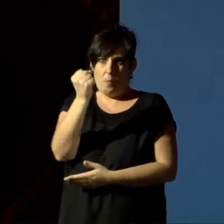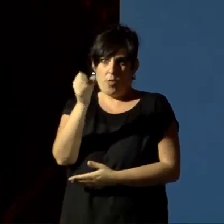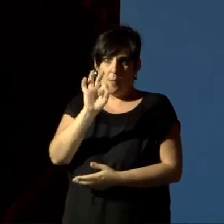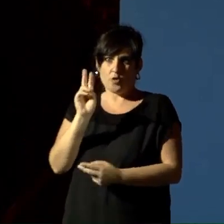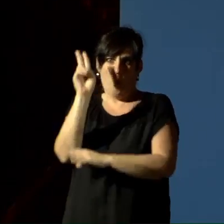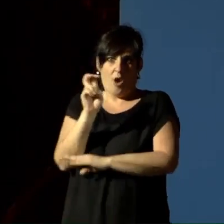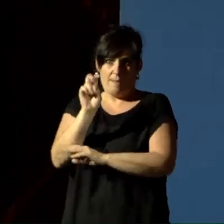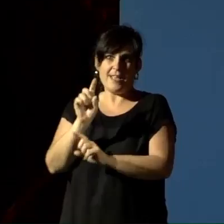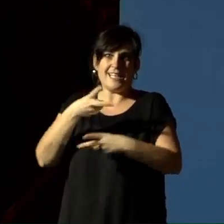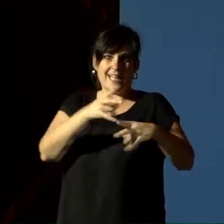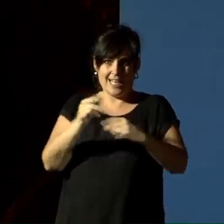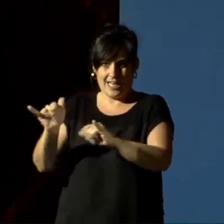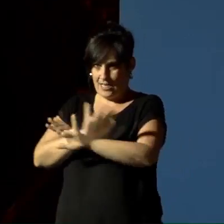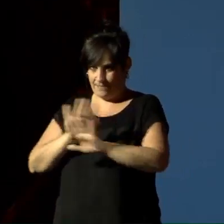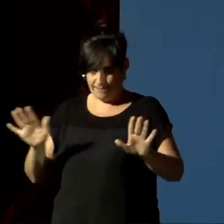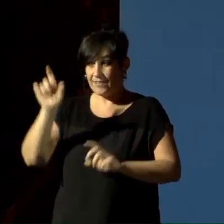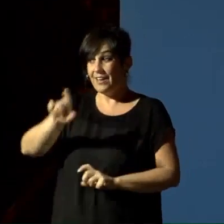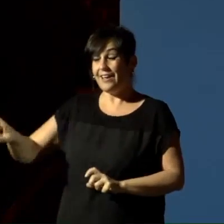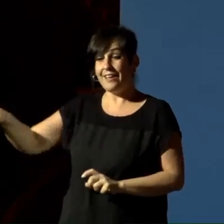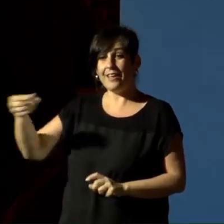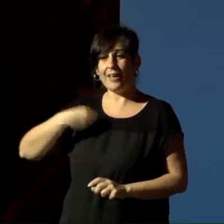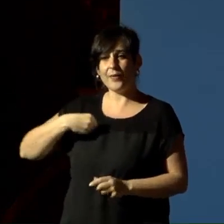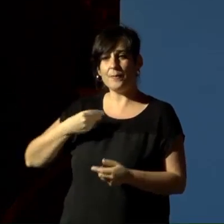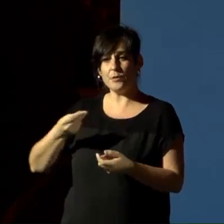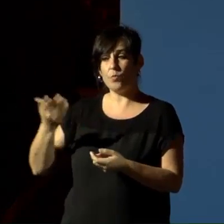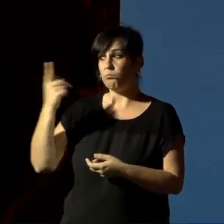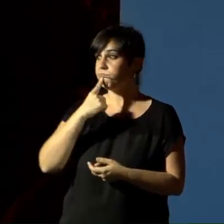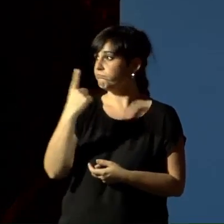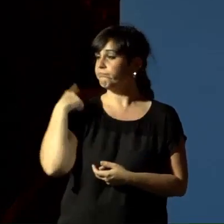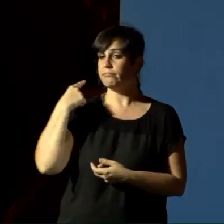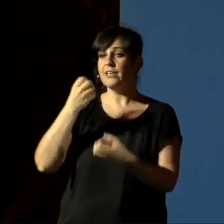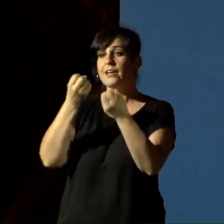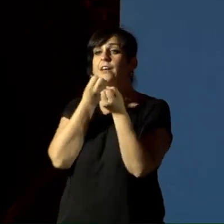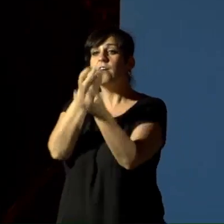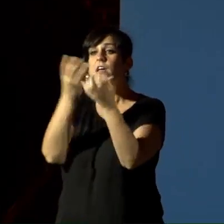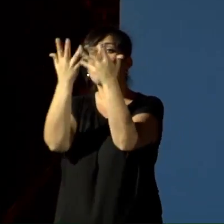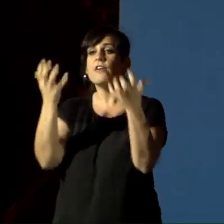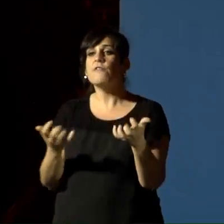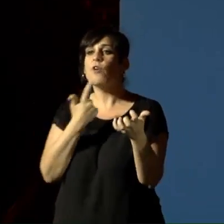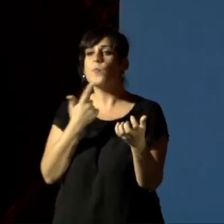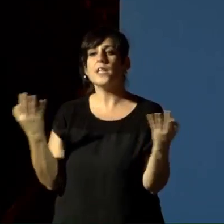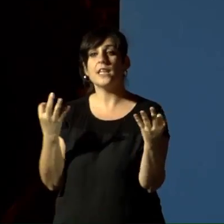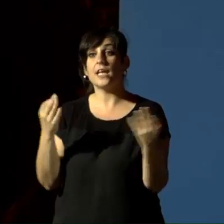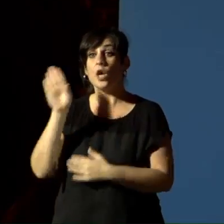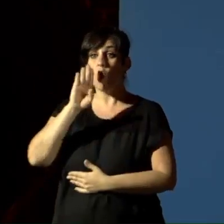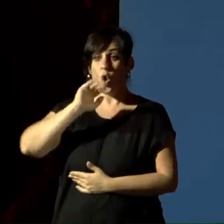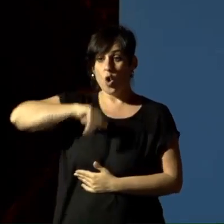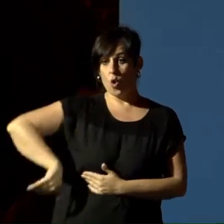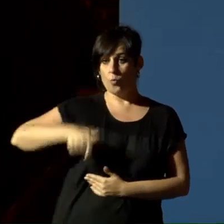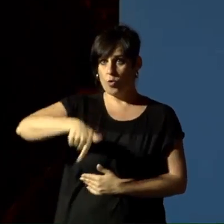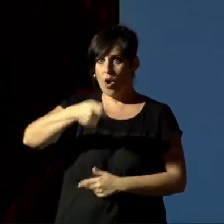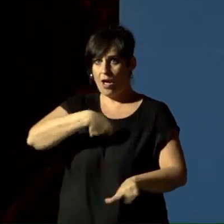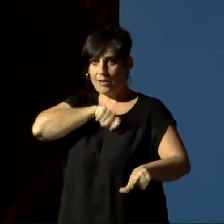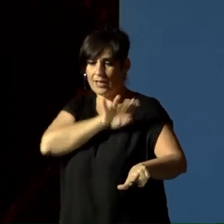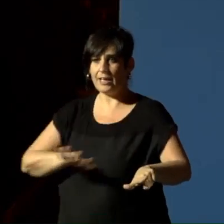nada deso. Esa xente, fixo un informe ano pasado e dixo que a corrupción política en España, eles calculan que está a